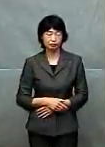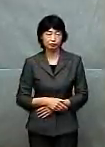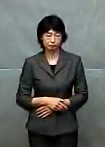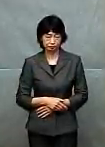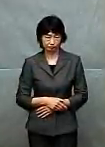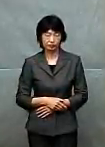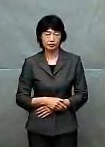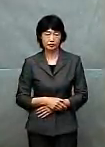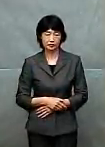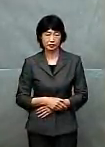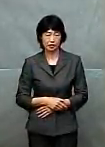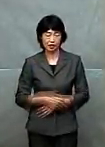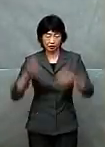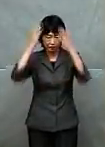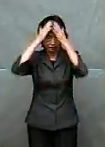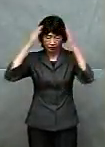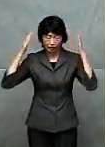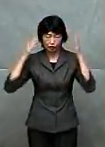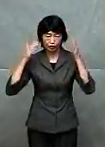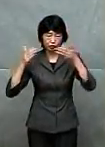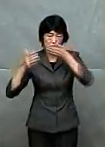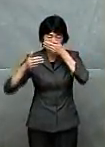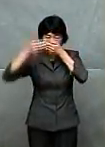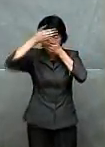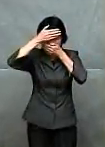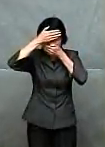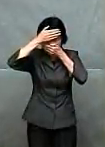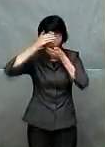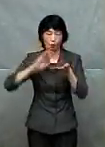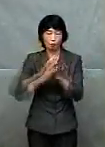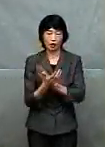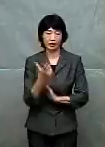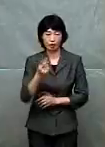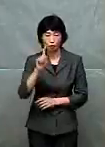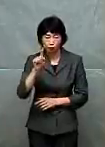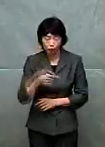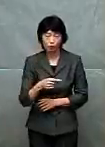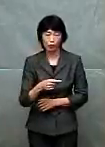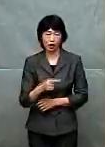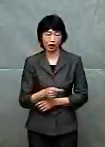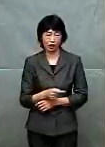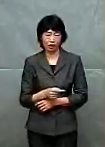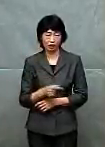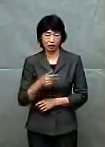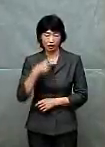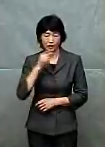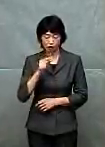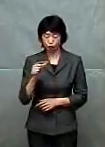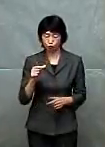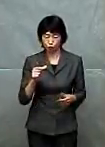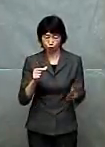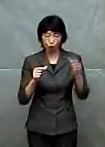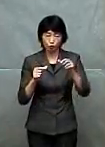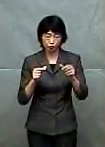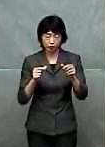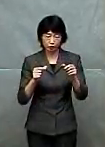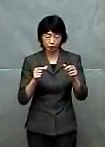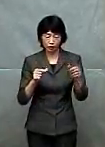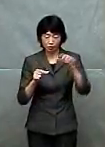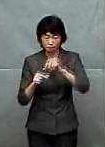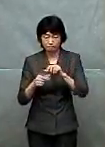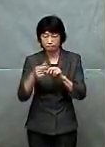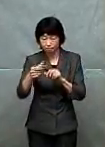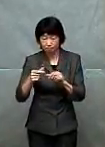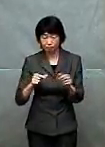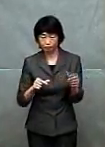手ぬぐいと編み傘で顔を隠した化け物がとっくりと杯を手に祭りを見